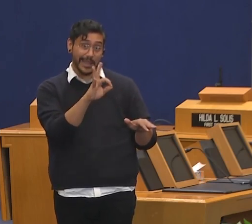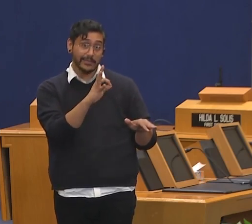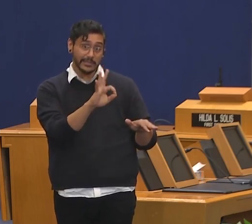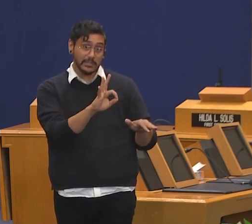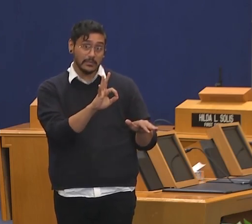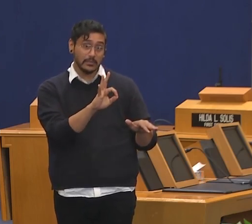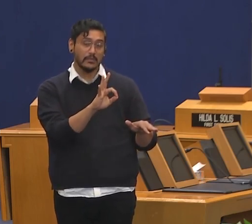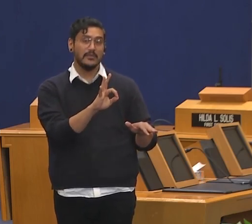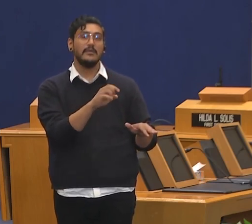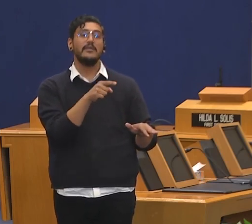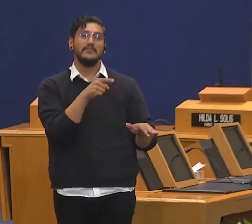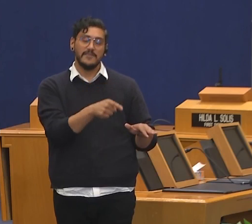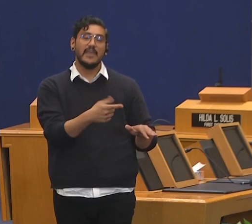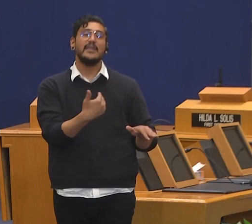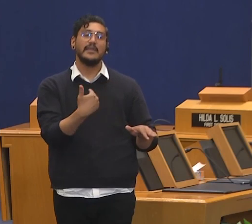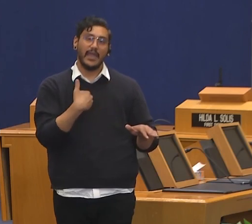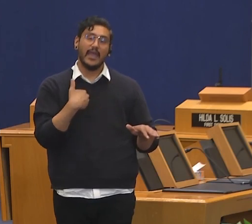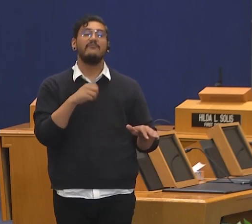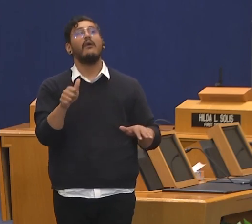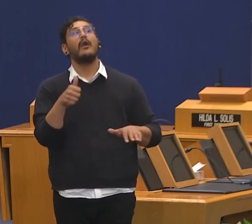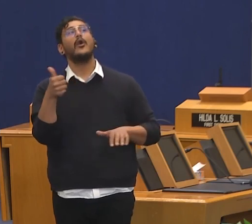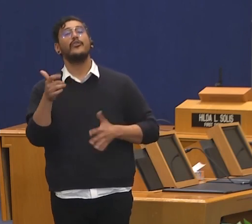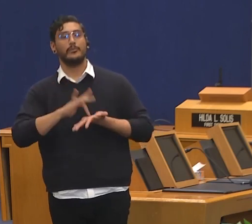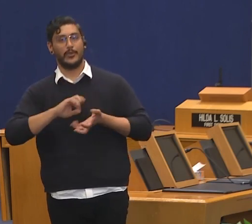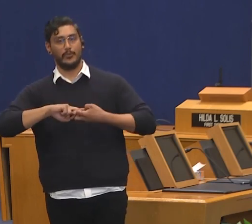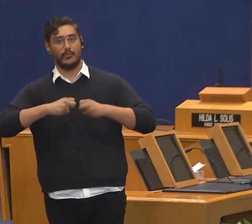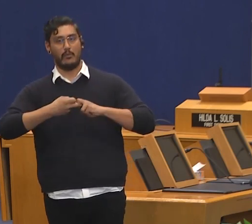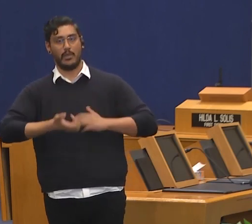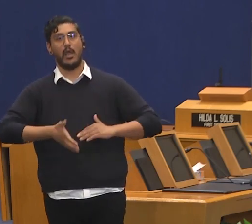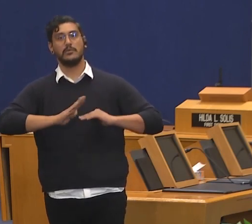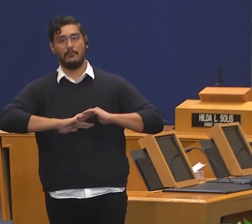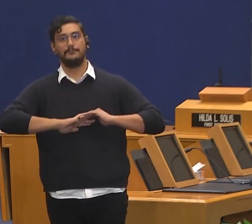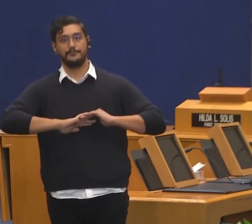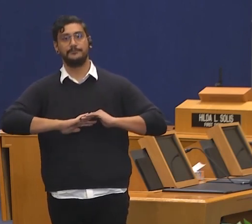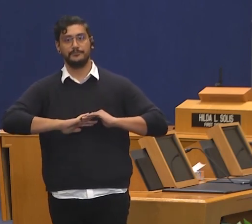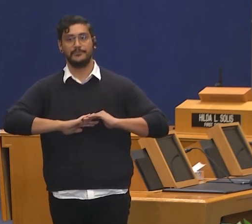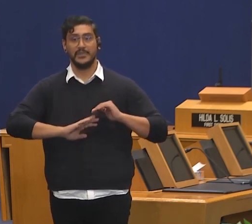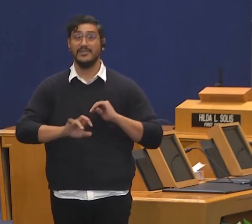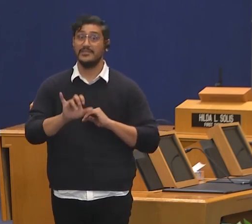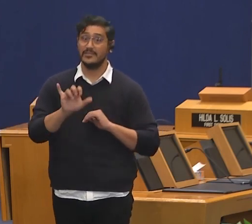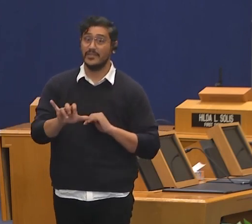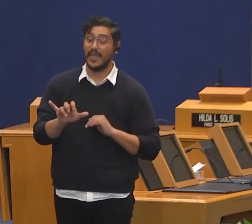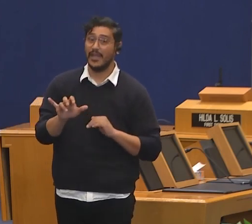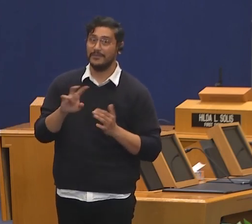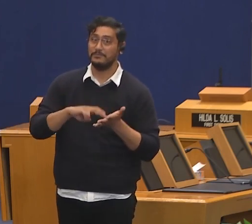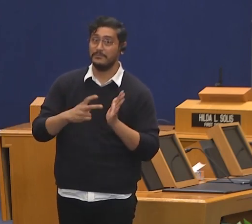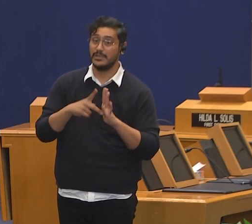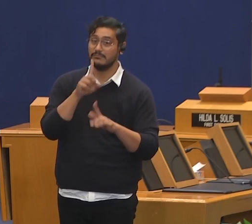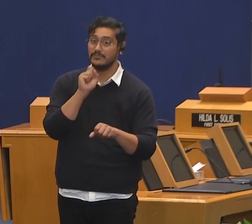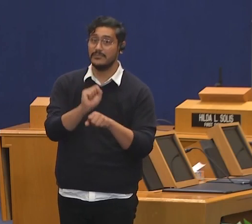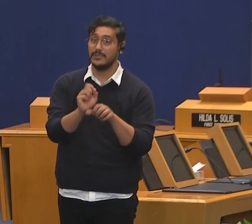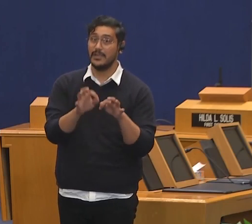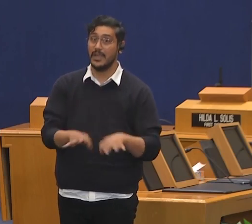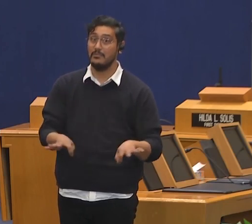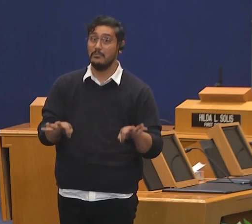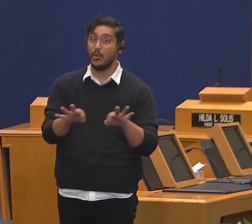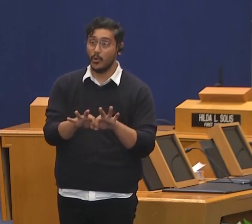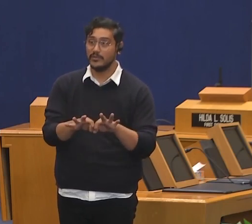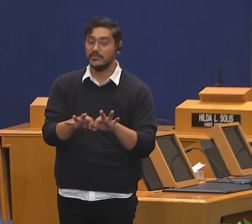COVID-19 padecían de condiciones delicadas de salud, lo que subraya la necesidad de que hagamos todo lo posible para que las personas